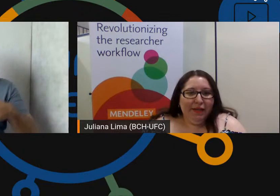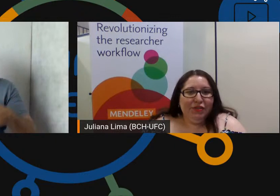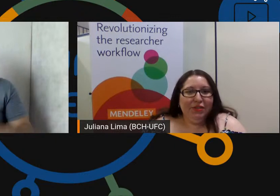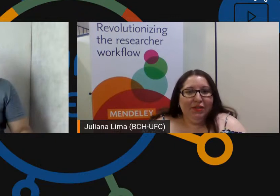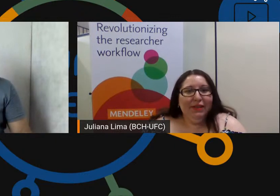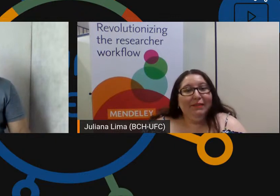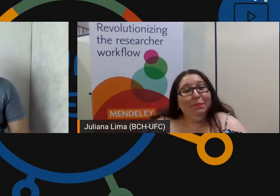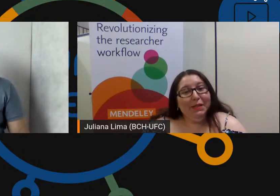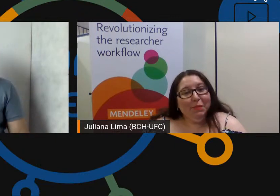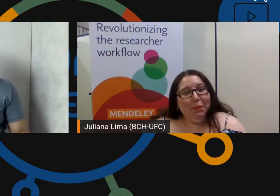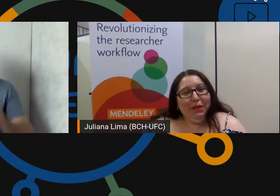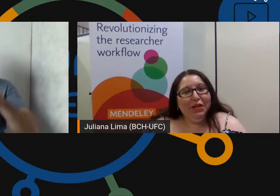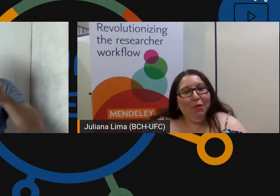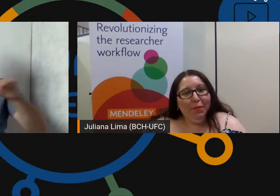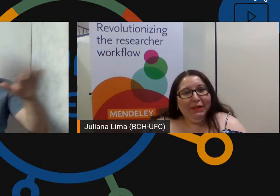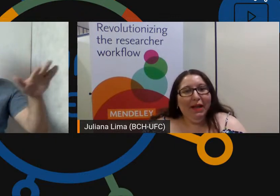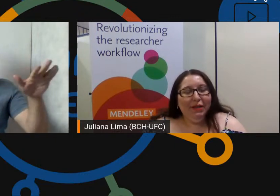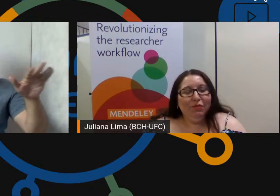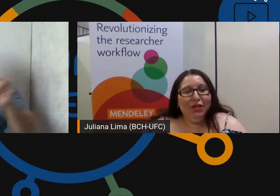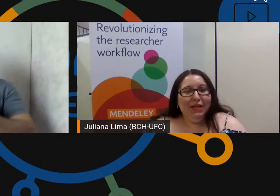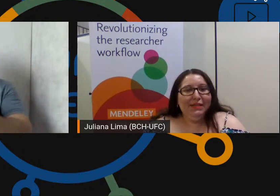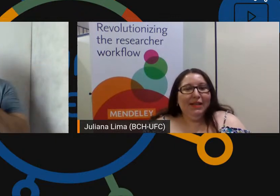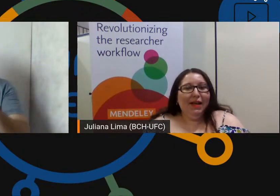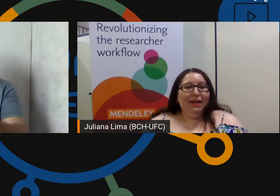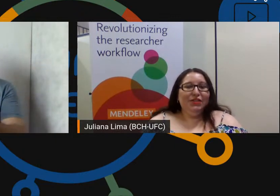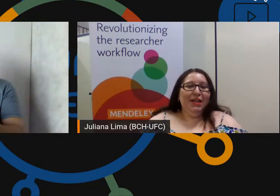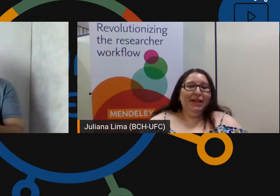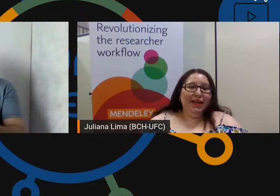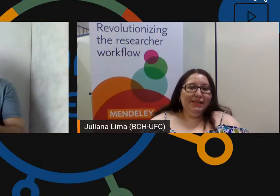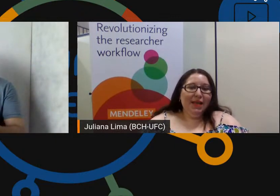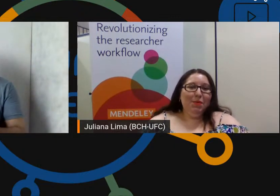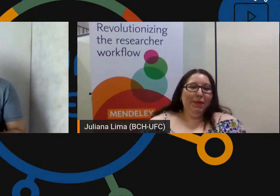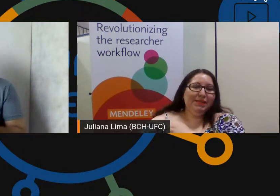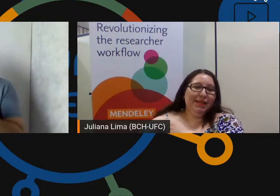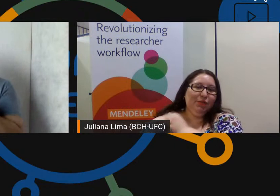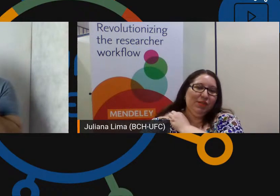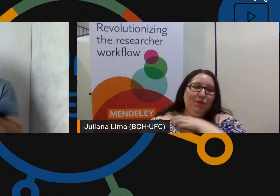na internet. E, principalmente, recomendar que utilizem a hashtag